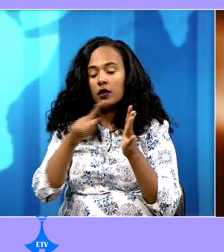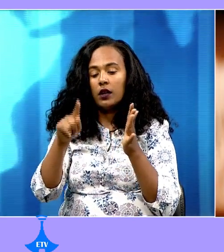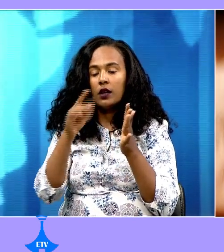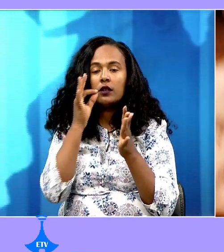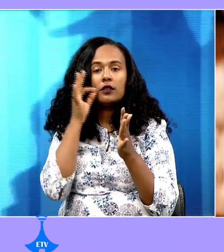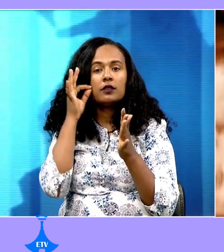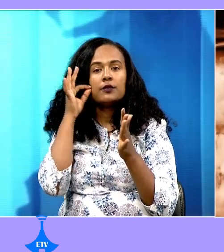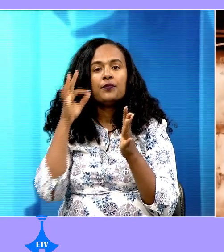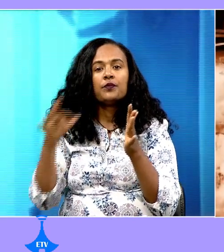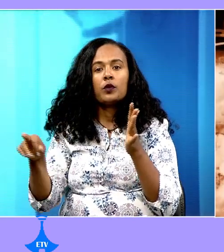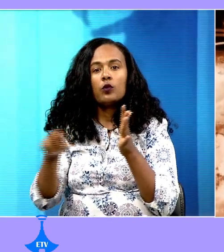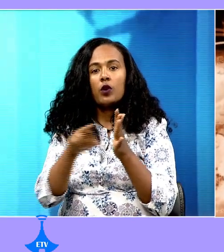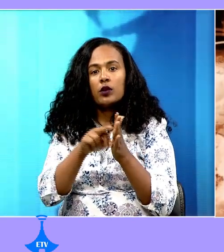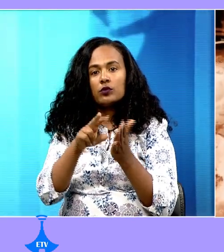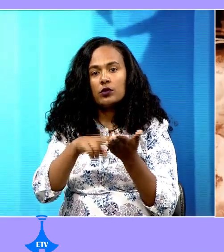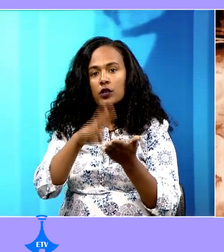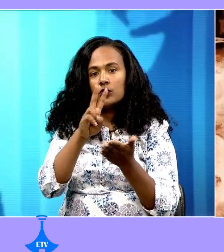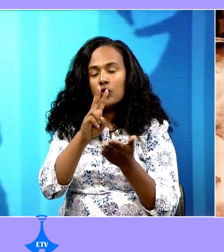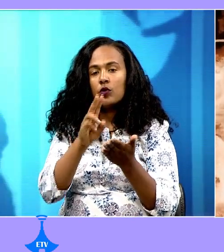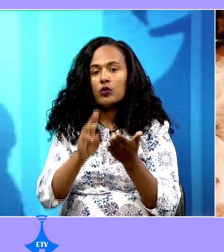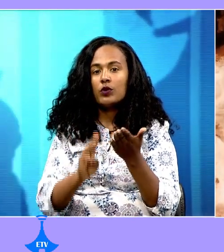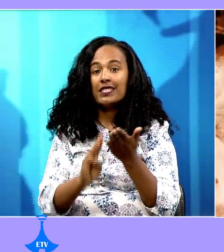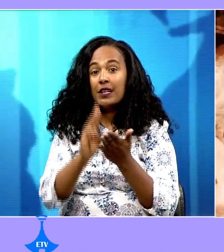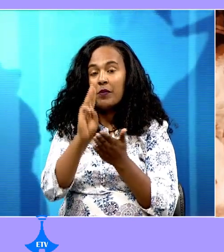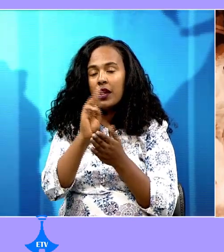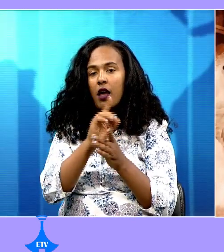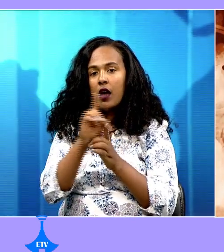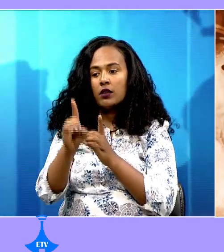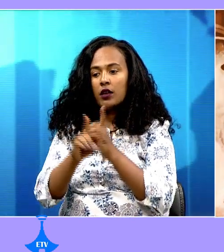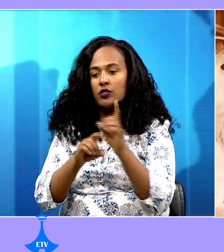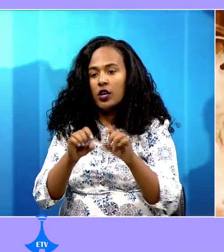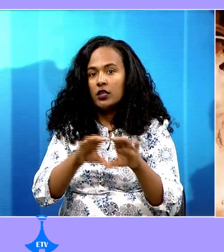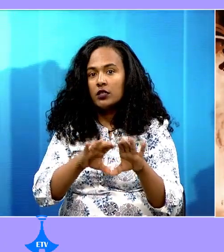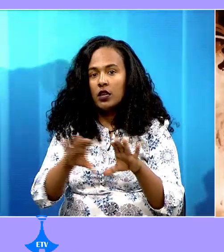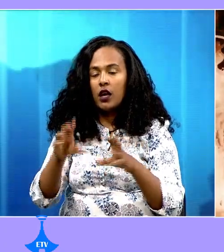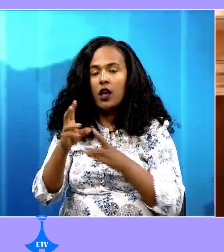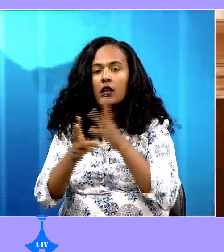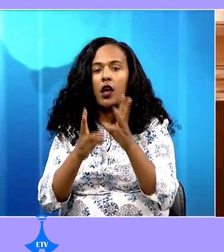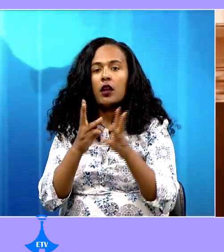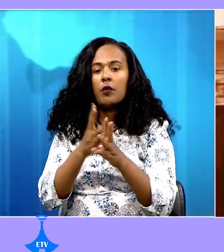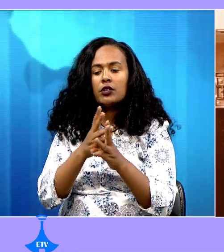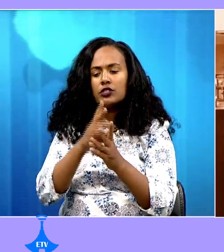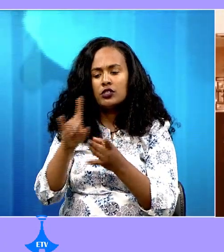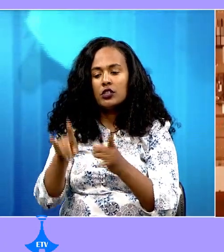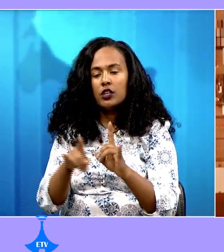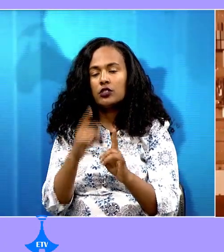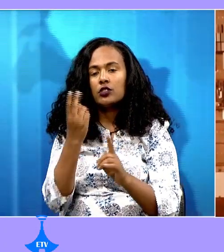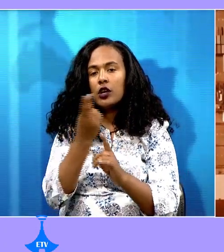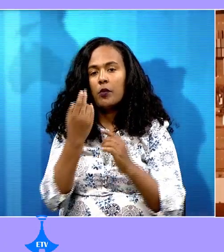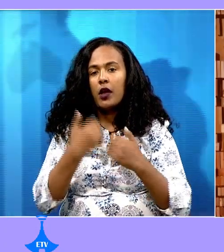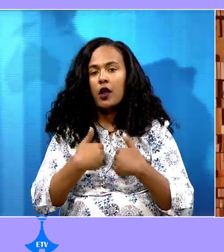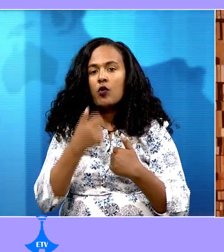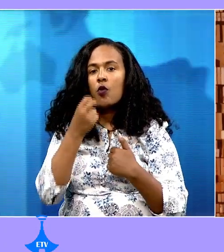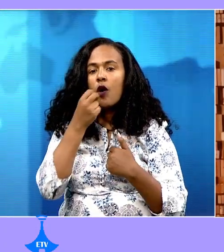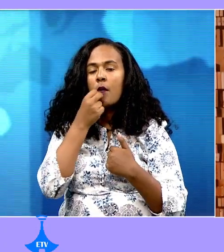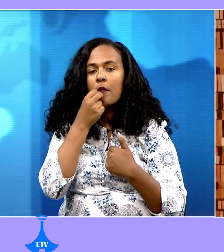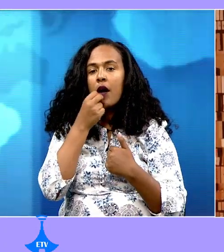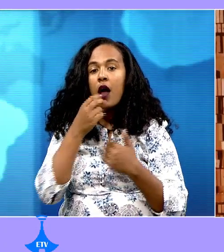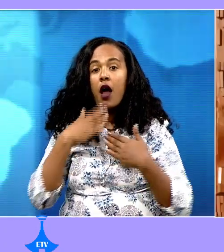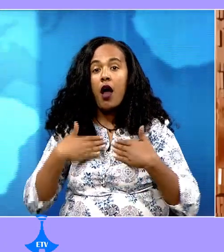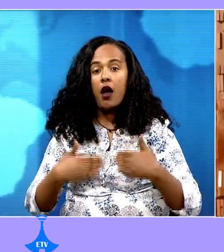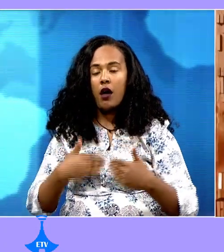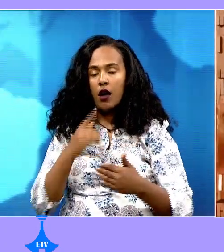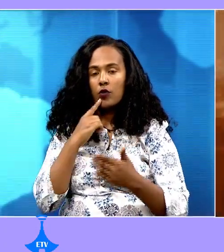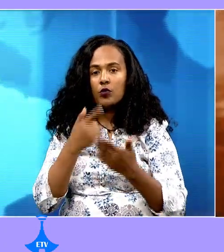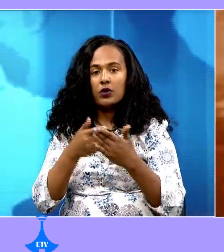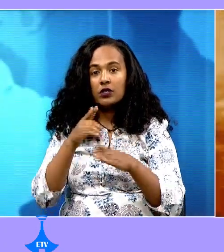ተነስቶ ወደ ሰሜን አቅጣጫ እስከ ሜዲትራኒያን ባህር ገደማ የተዘረጋ የዓለማችን እጅግ ስትራቴጂክ ጠቀሜታ ያለው ውሃማ አካል ነው። በዚህ የውሃ አካል